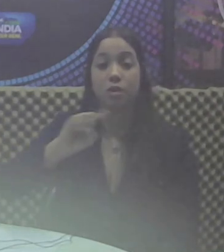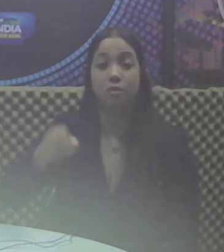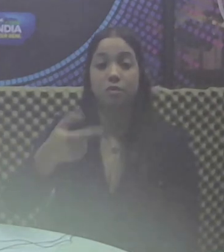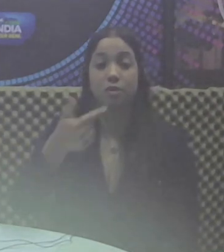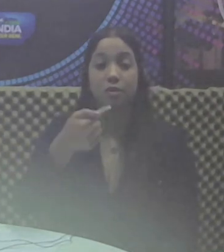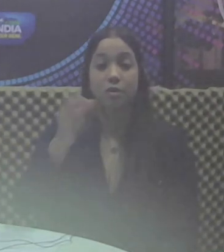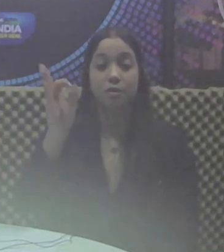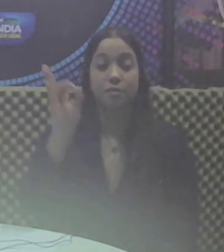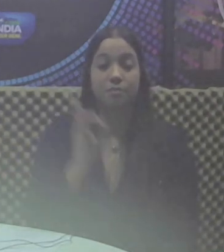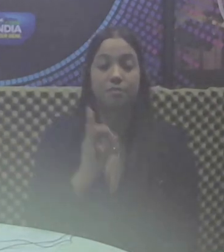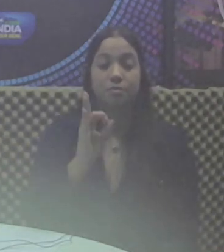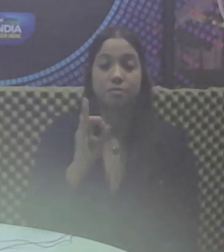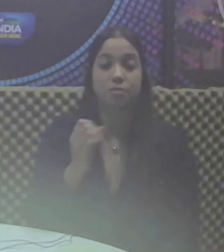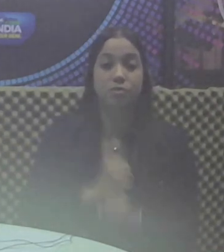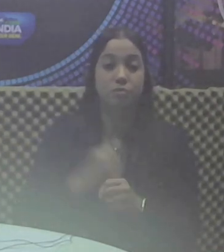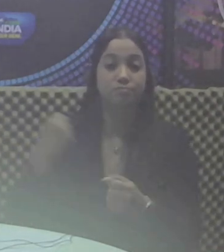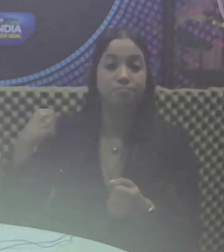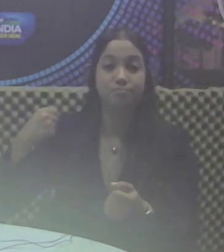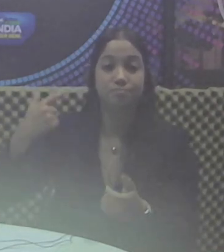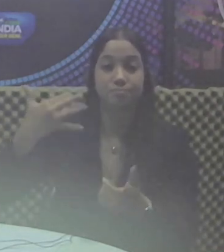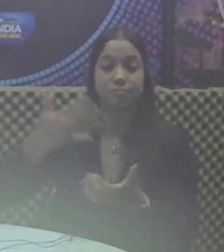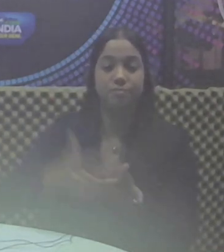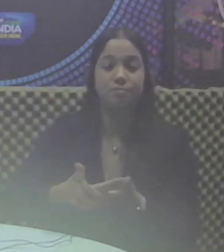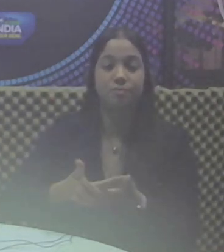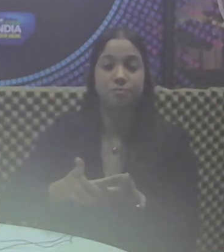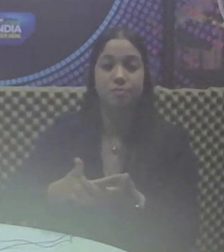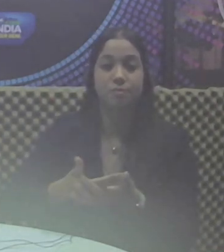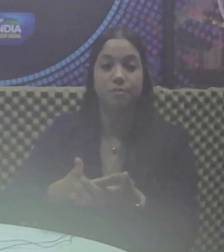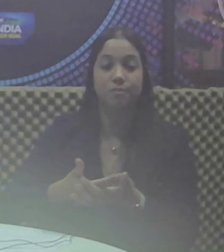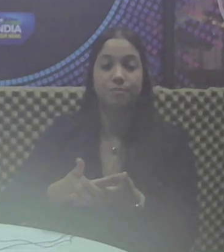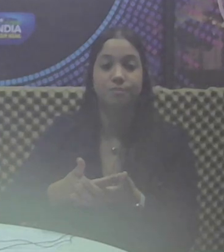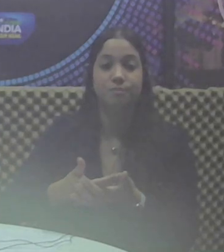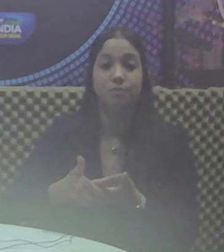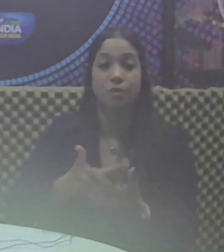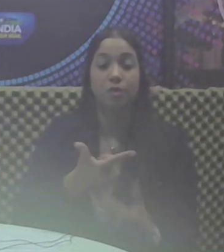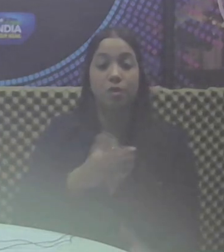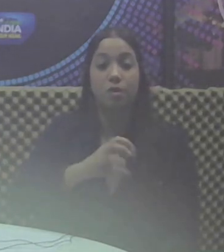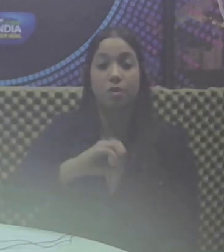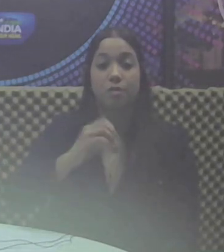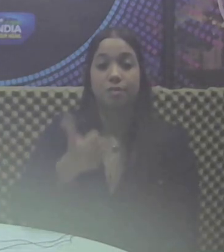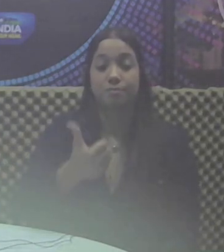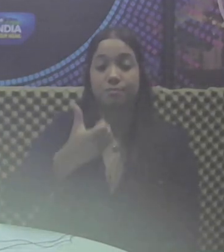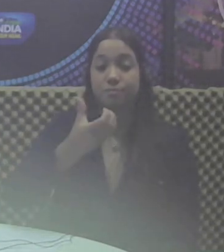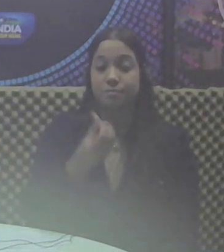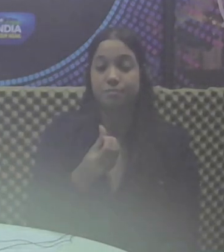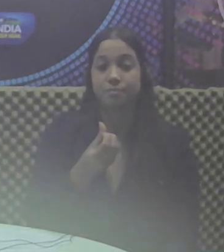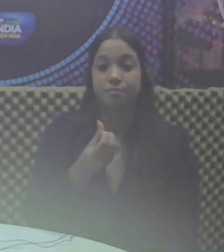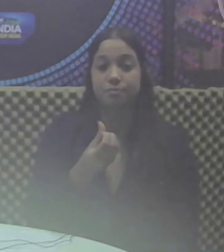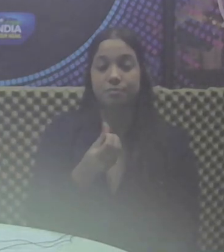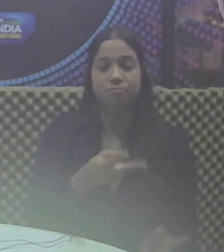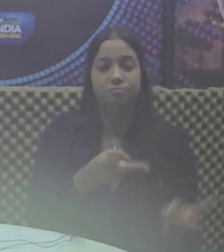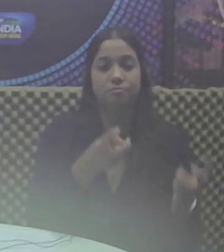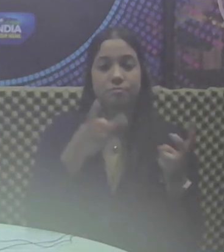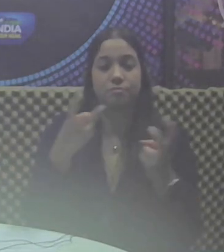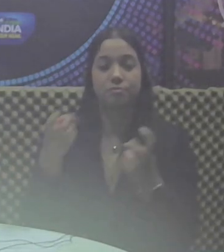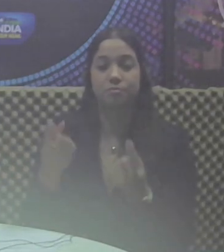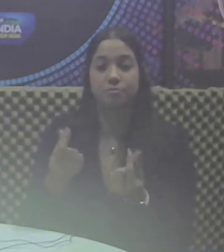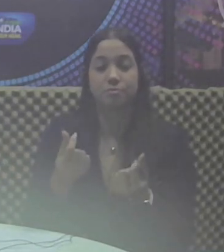100,7% nos últimos anos, uma vez que, em 2016, foi apurado o valor de